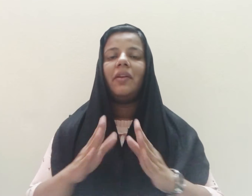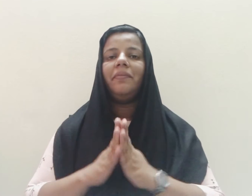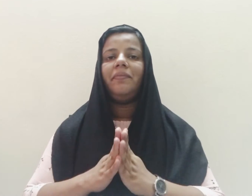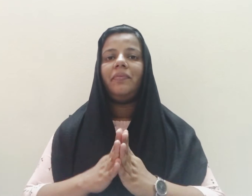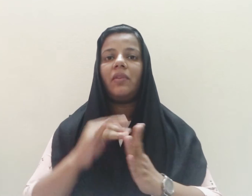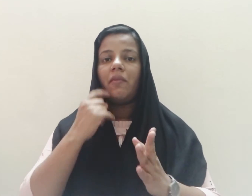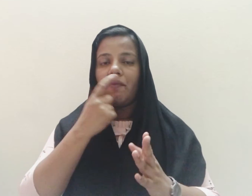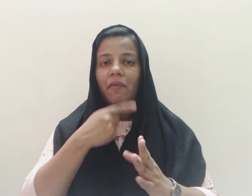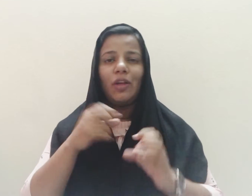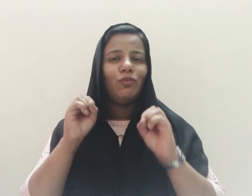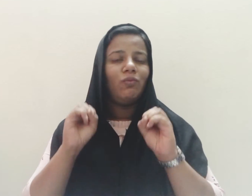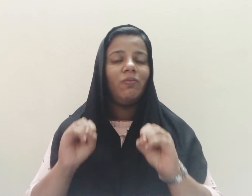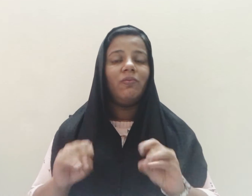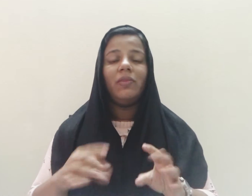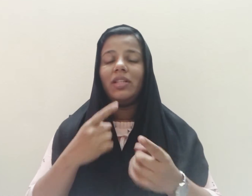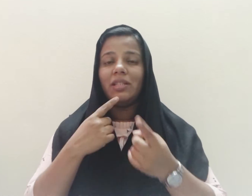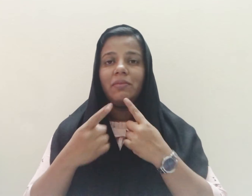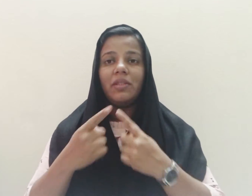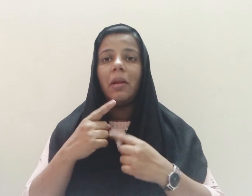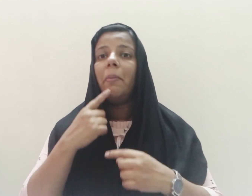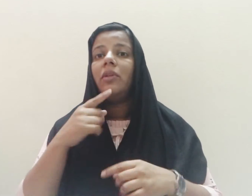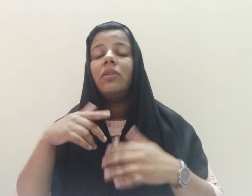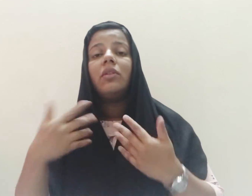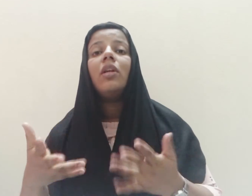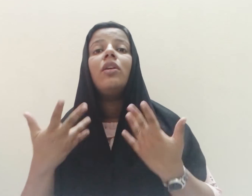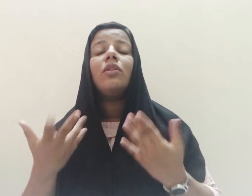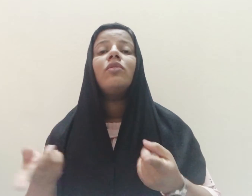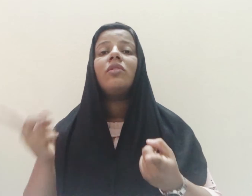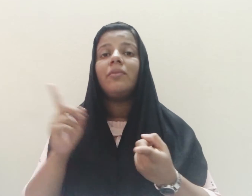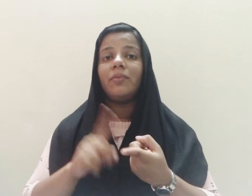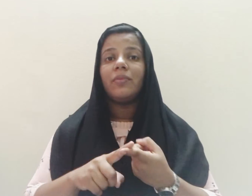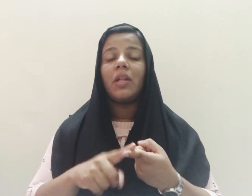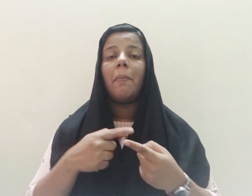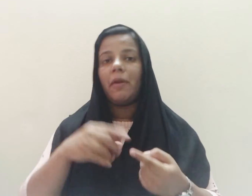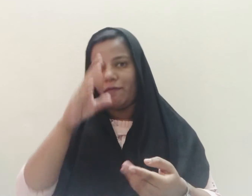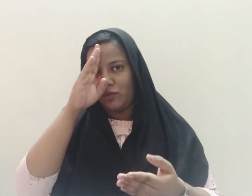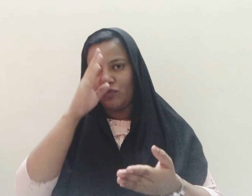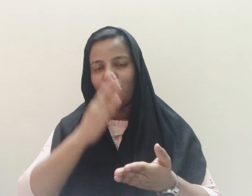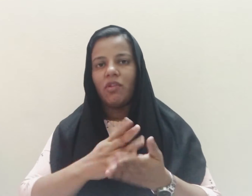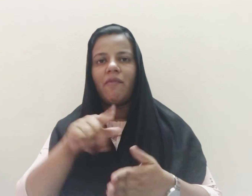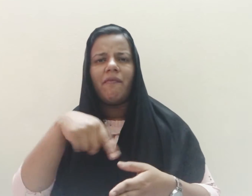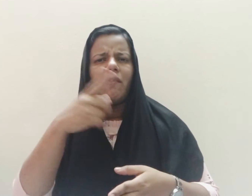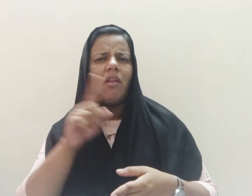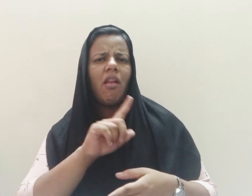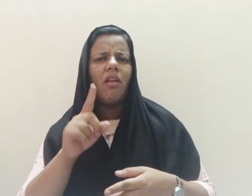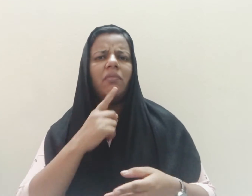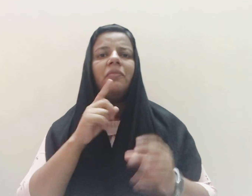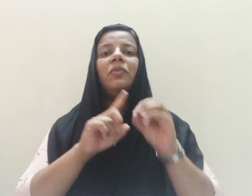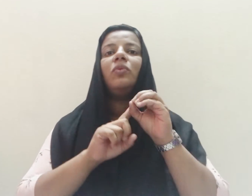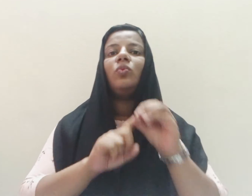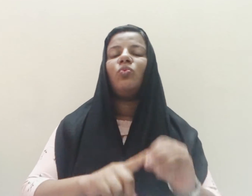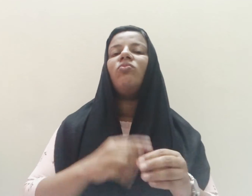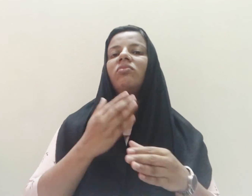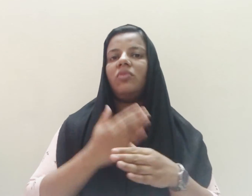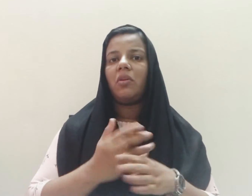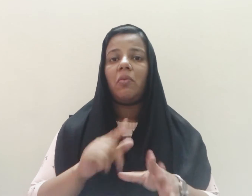ആമേൻ. വാക്ക് അനാവശ്യമായി പറഞ്ഞു കഴിഞ്ഞാൽ എന്തു പറ്റും? നമ്മുടെ വിശ്വാസത്തെ മറ്റുള്ളവർ ചോദ്യം ചെയ്യുവാനിട വരും. ഇവർ